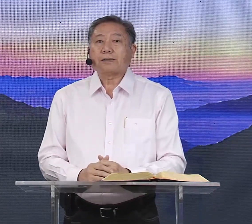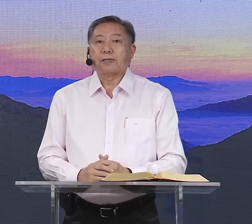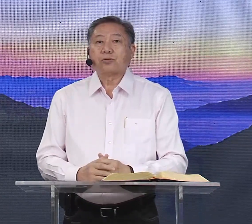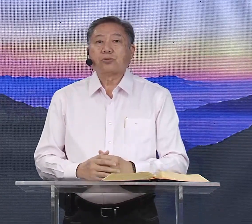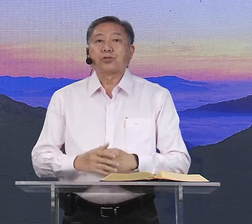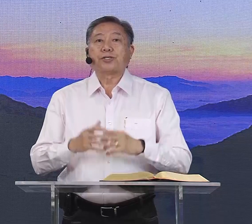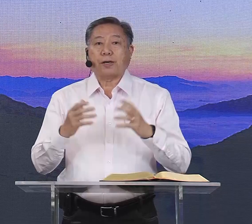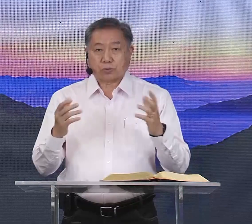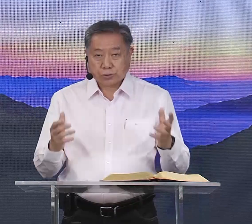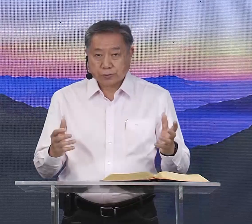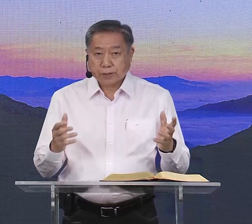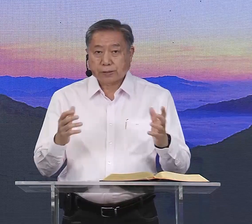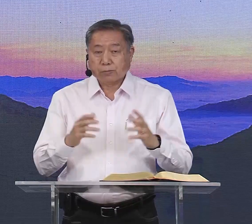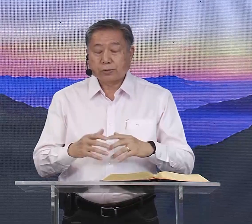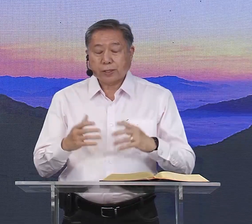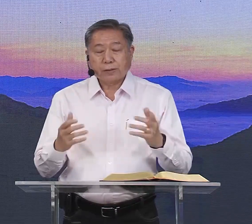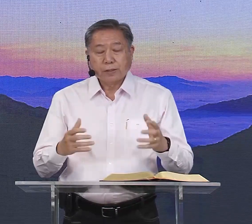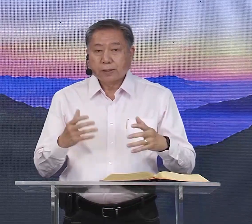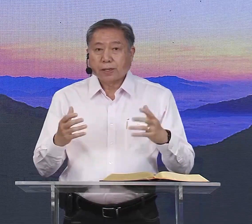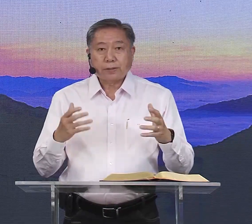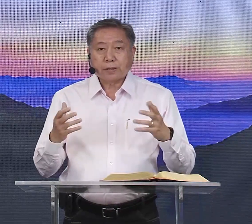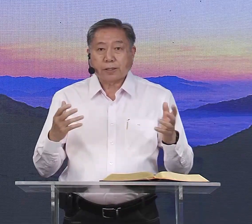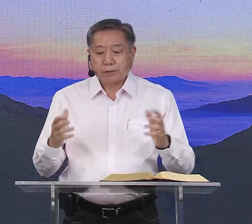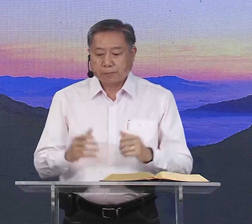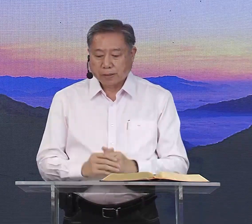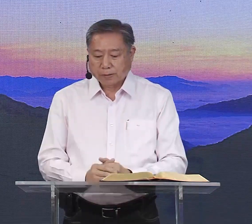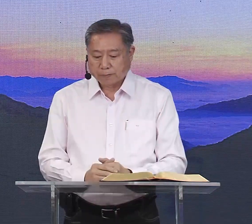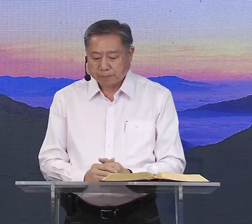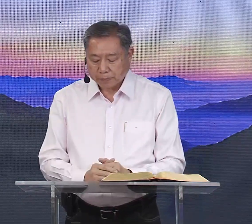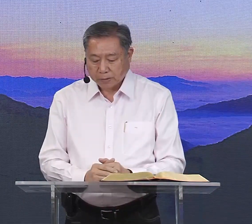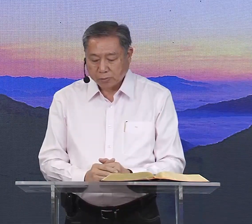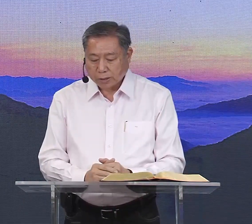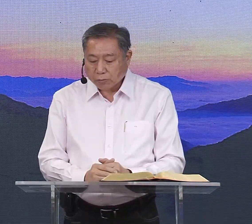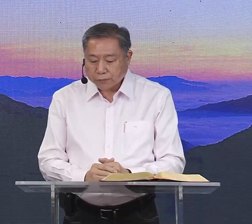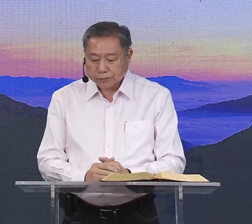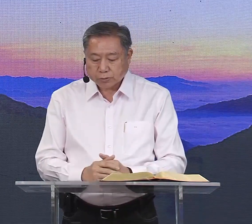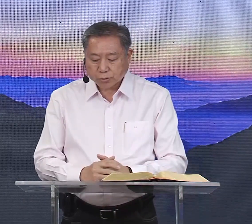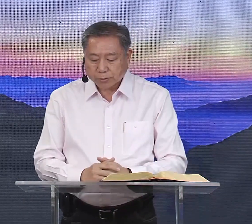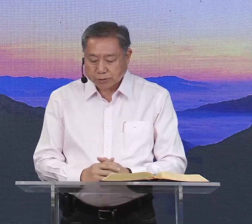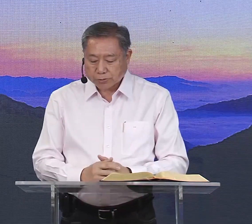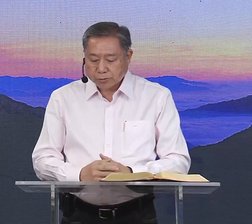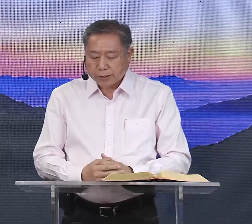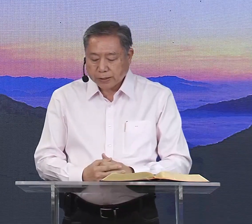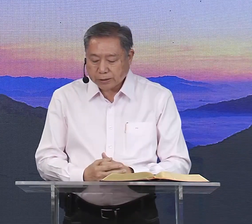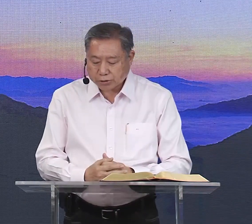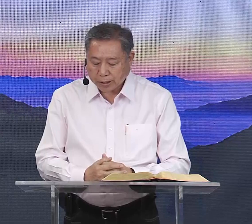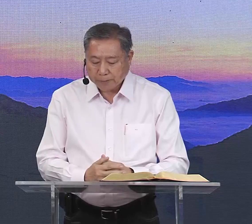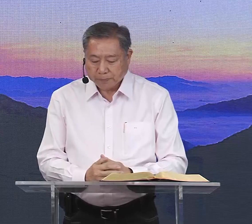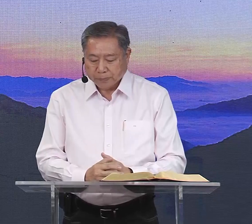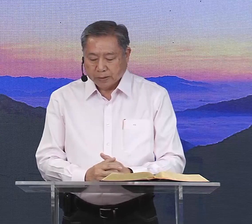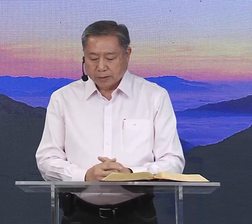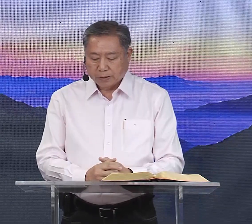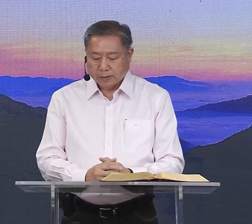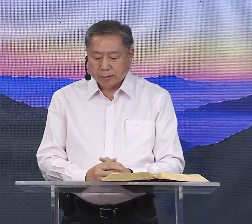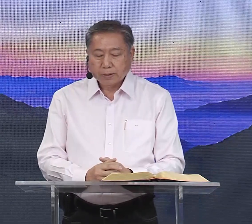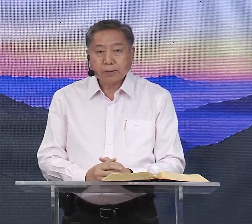se tratando dos céus. Né, ainda tem muita confusão sobre isso. Então eu queria deixar